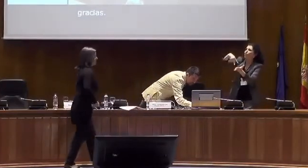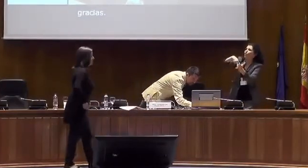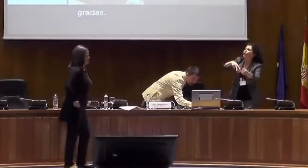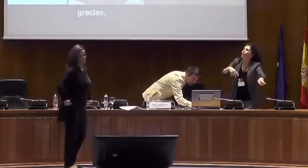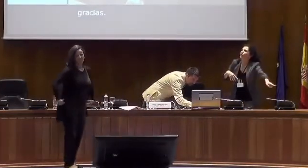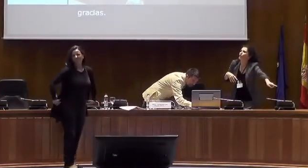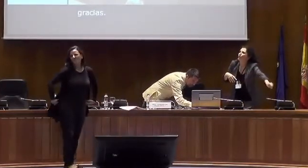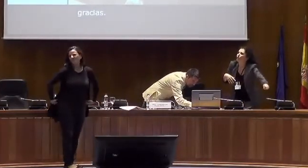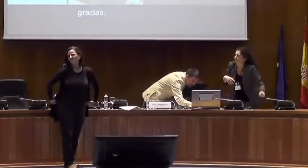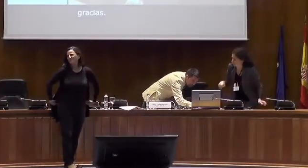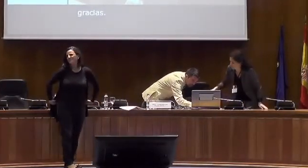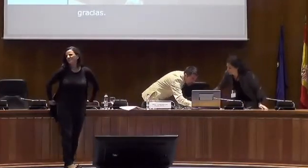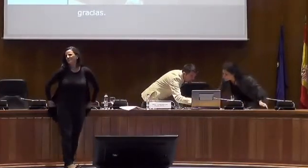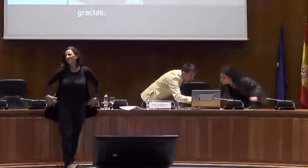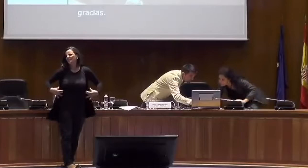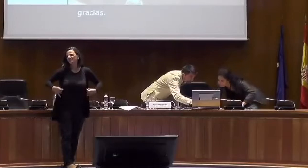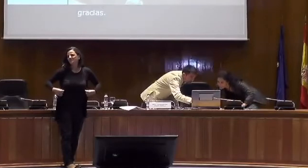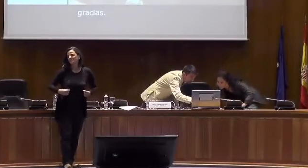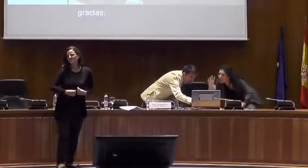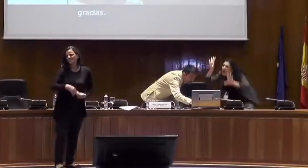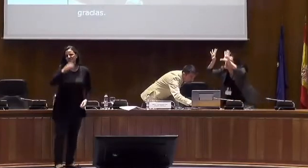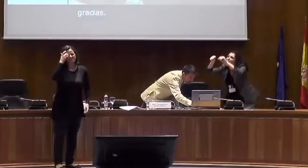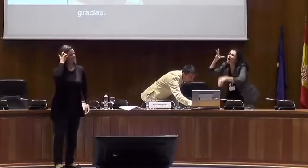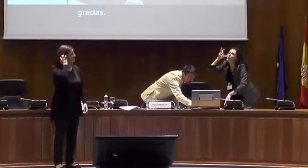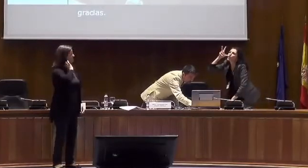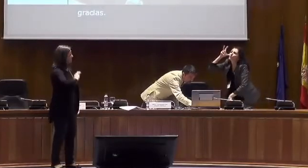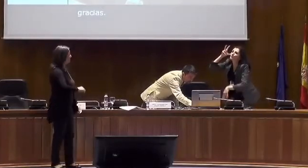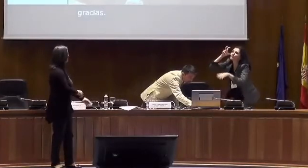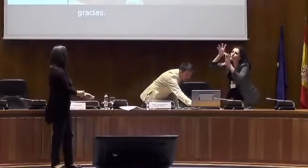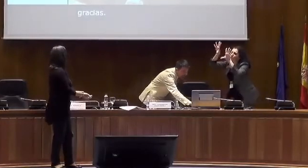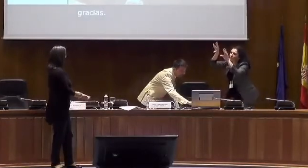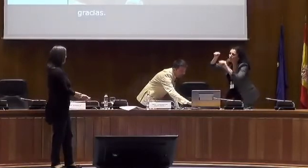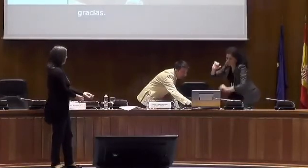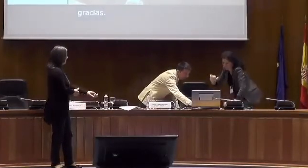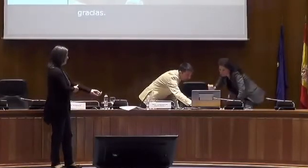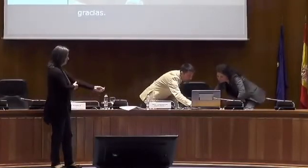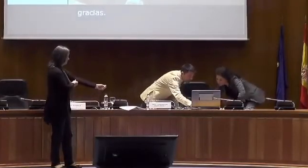lenguaje despierta un natural interés, escuchó atento las numerosas